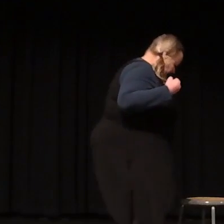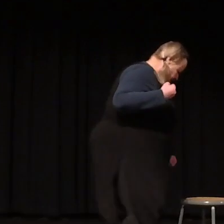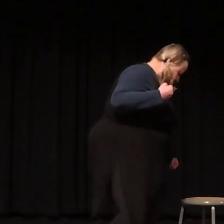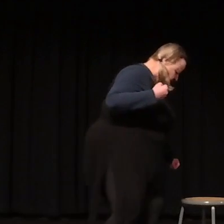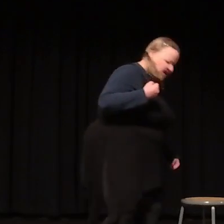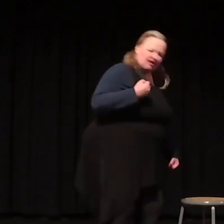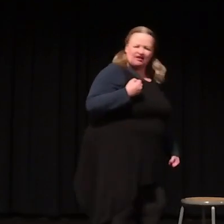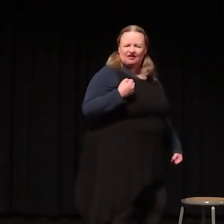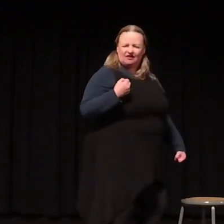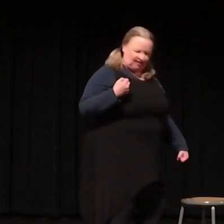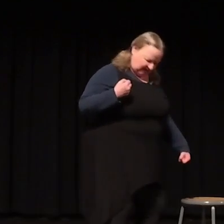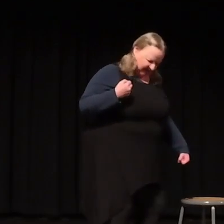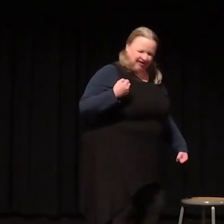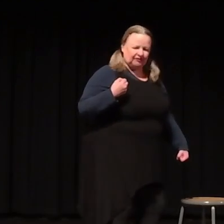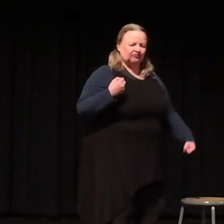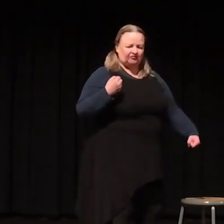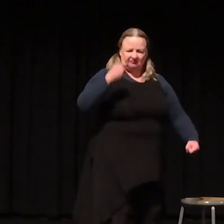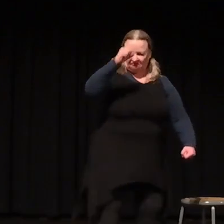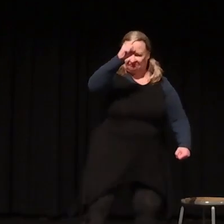OK.